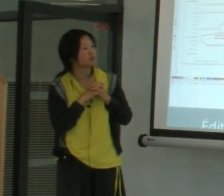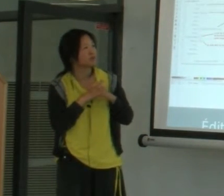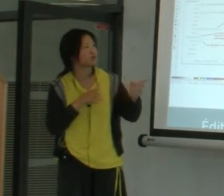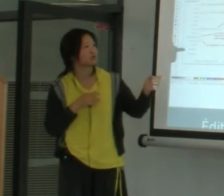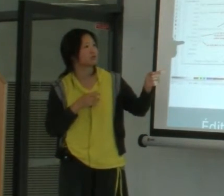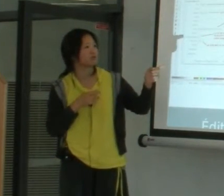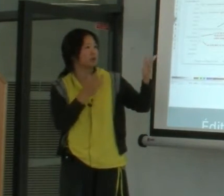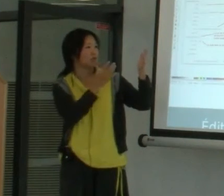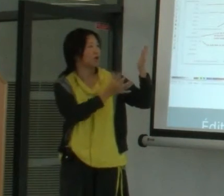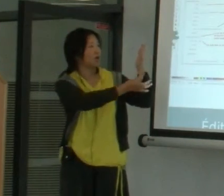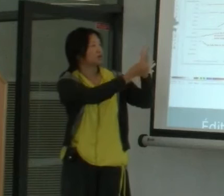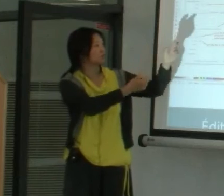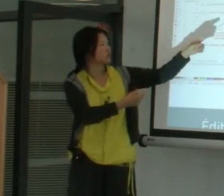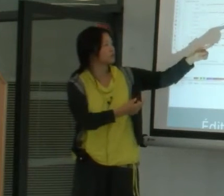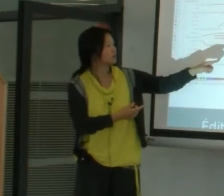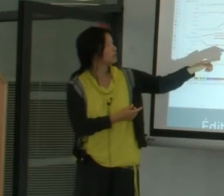qui vont être. Voilà.